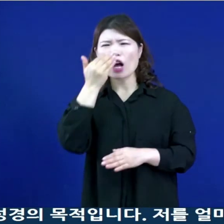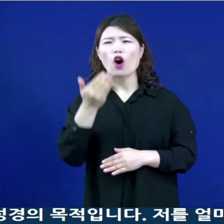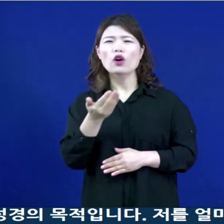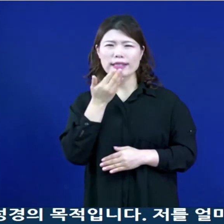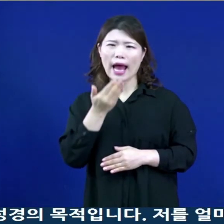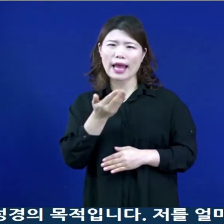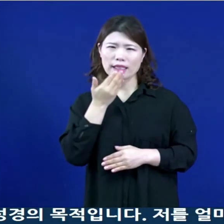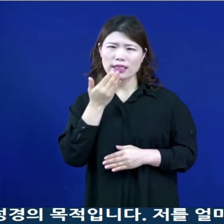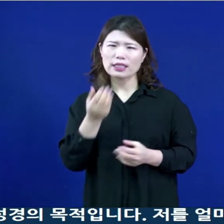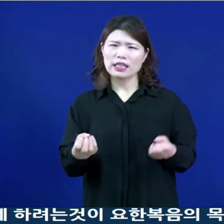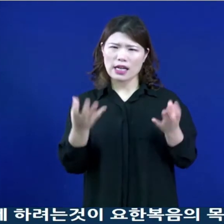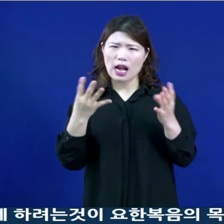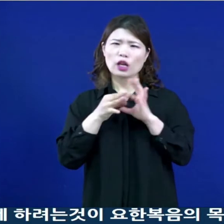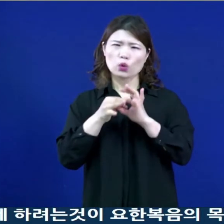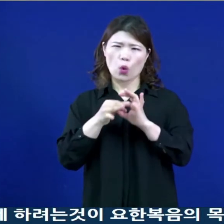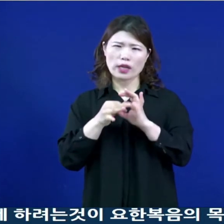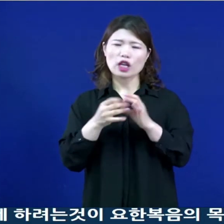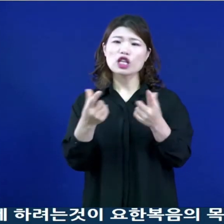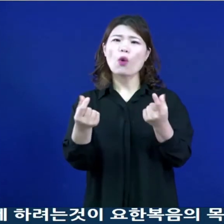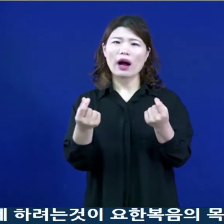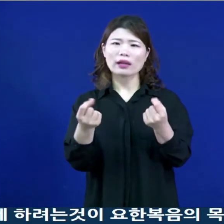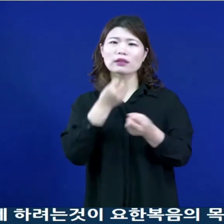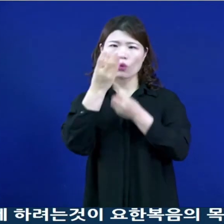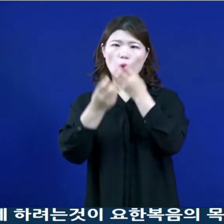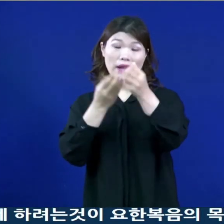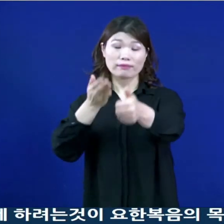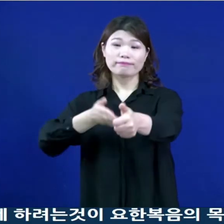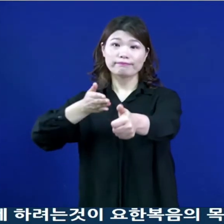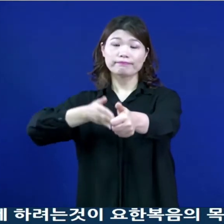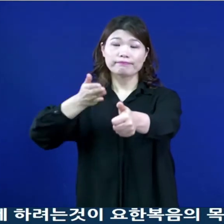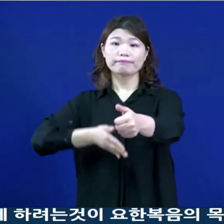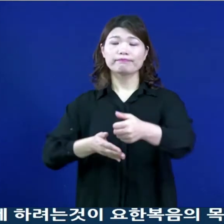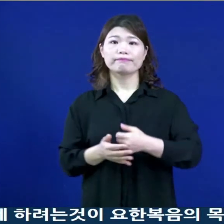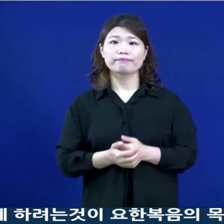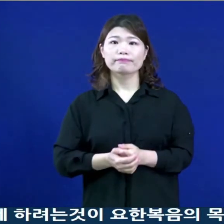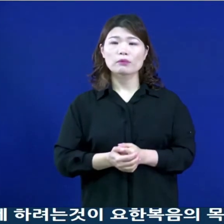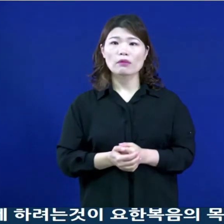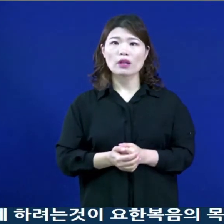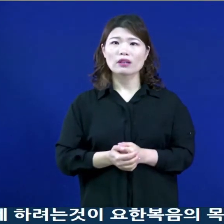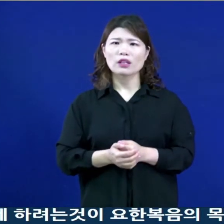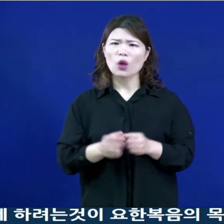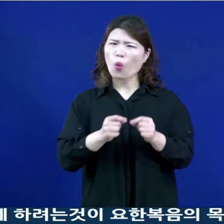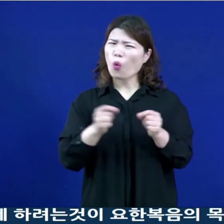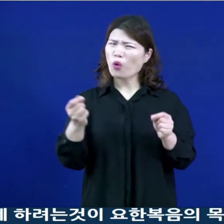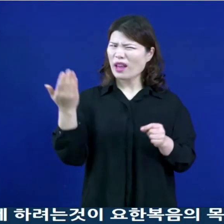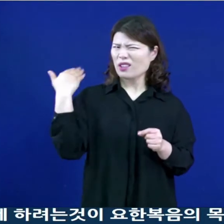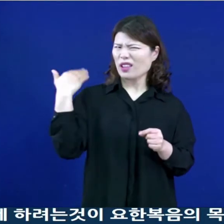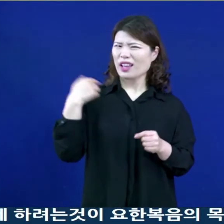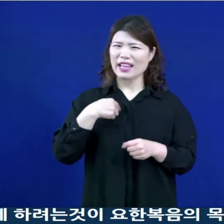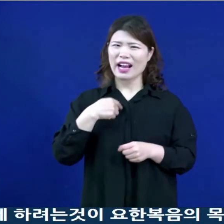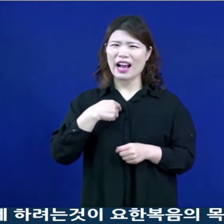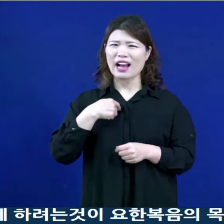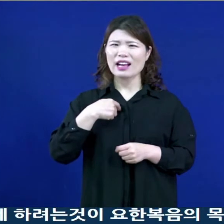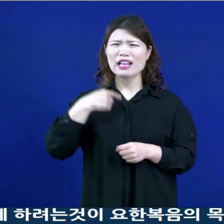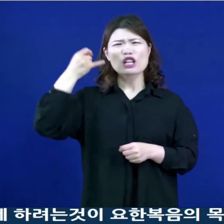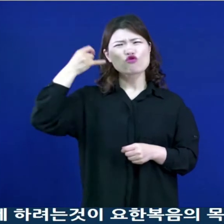그런 고백이 드려질 수 있기를 주 안에서 소망합니다. 오래전에 이제 중국 교회가 막 이제